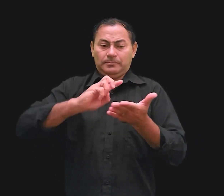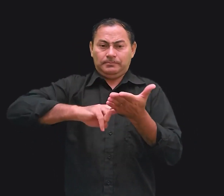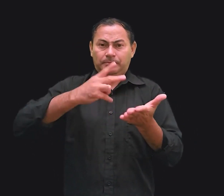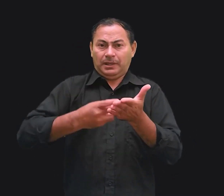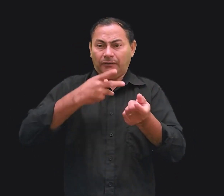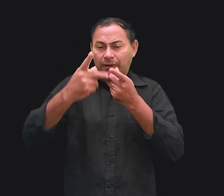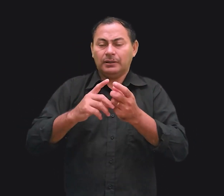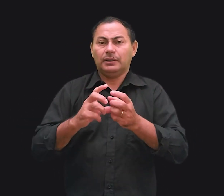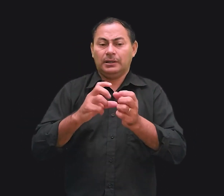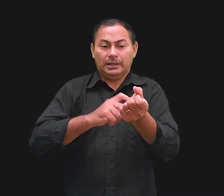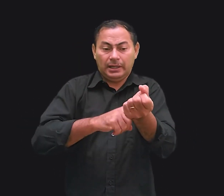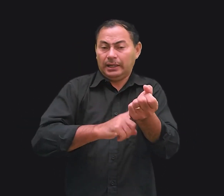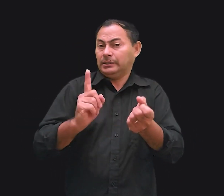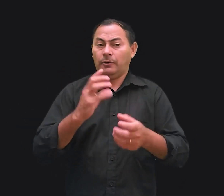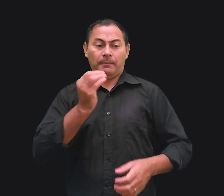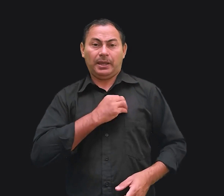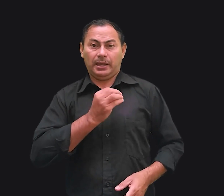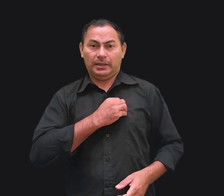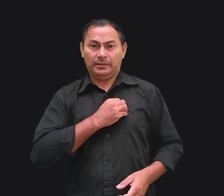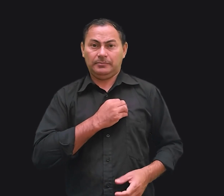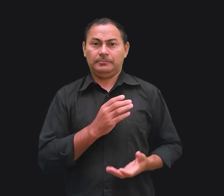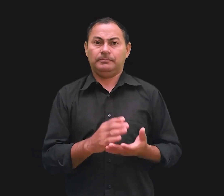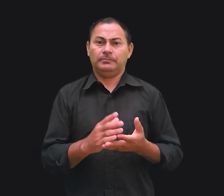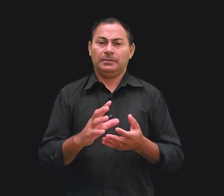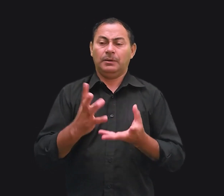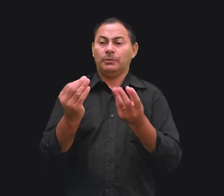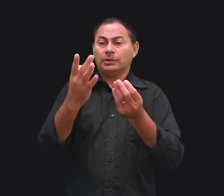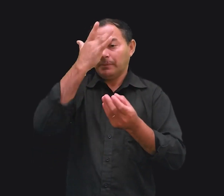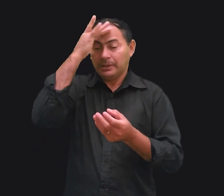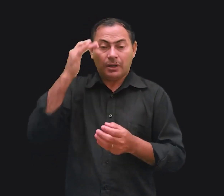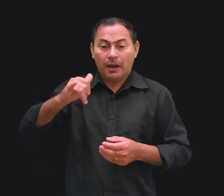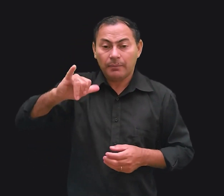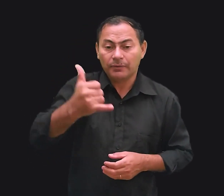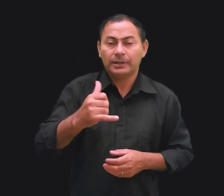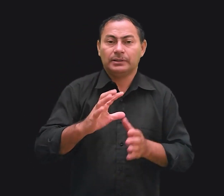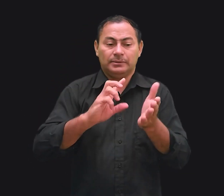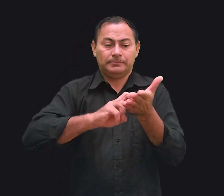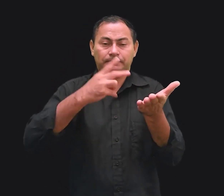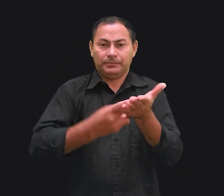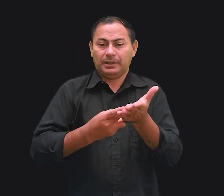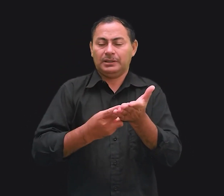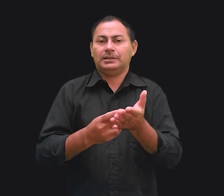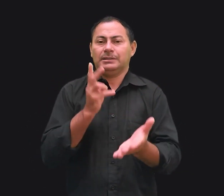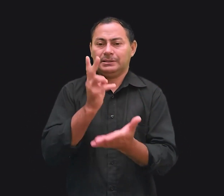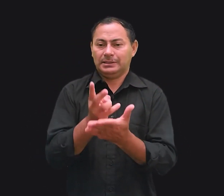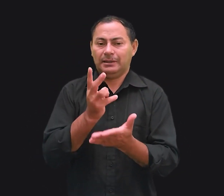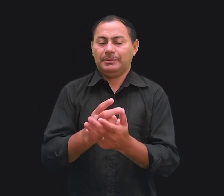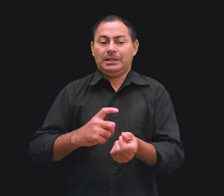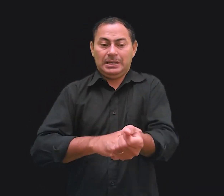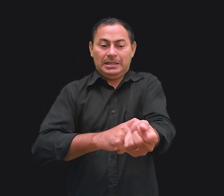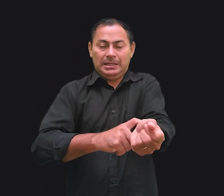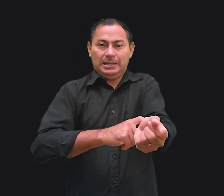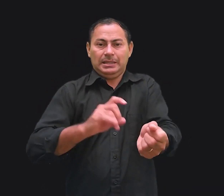Algumas traduções dizem, irai-vos e não pequeis. Muita gente se aproveita dessa tradução para ficar sempre irado,